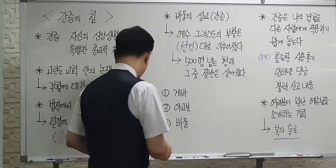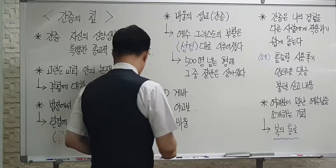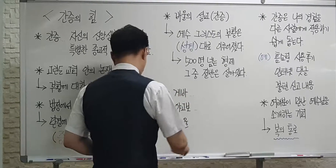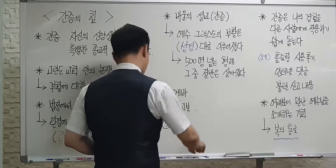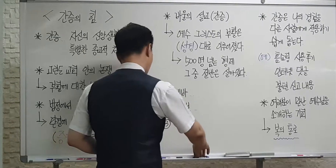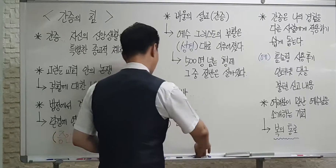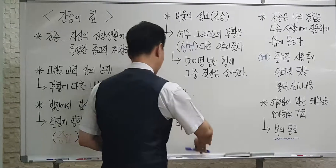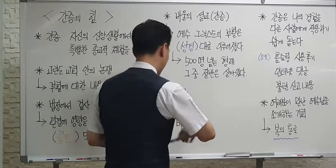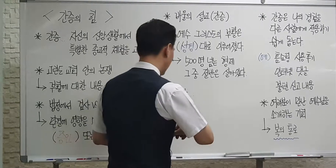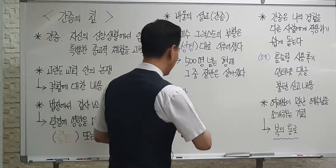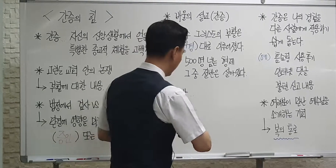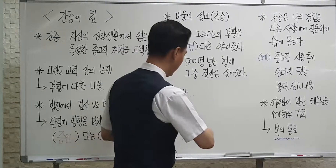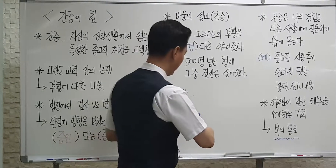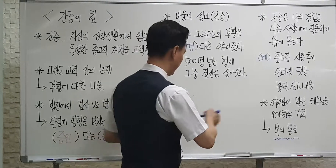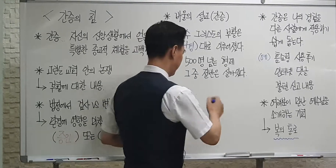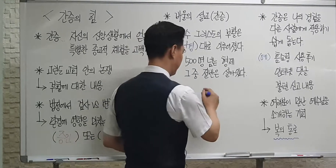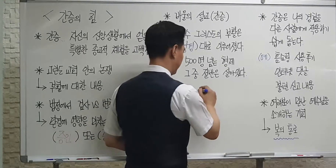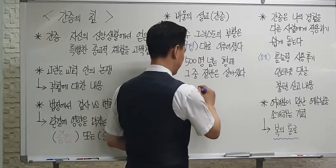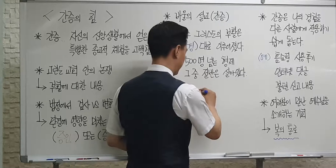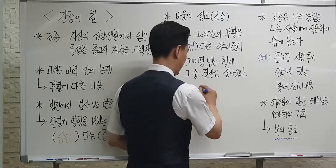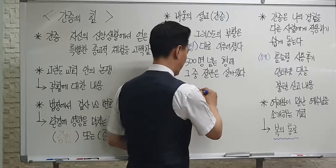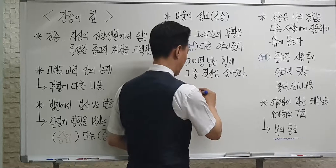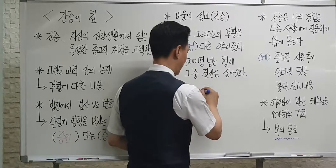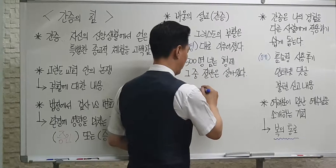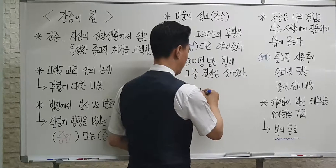베드로라 그러죠. 베드로. 이게 베드로입니다.